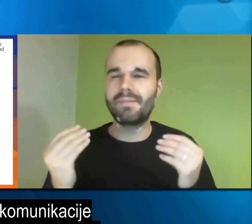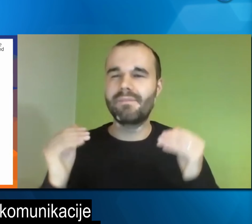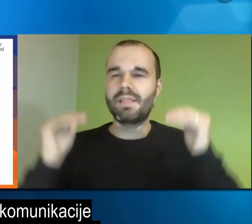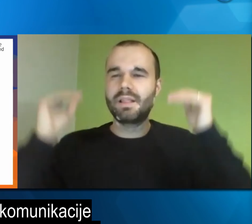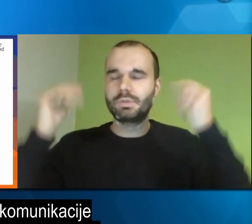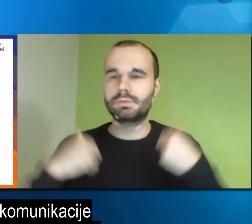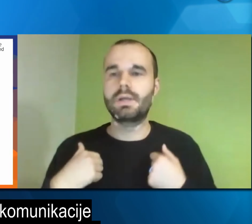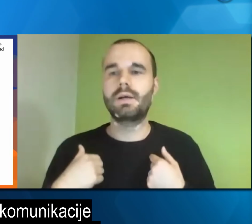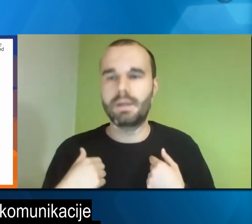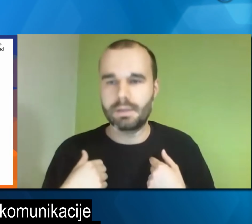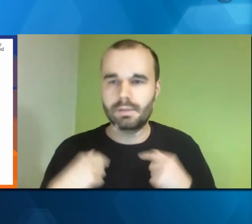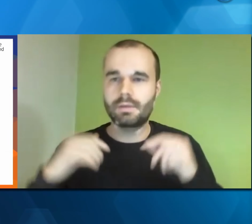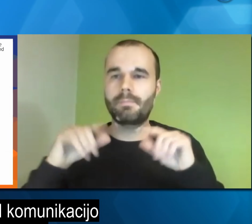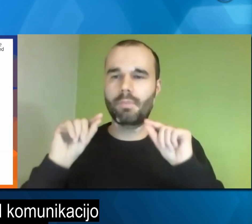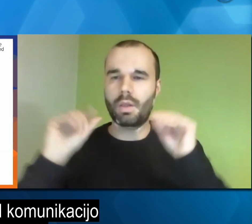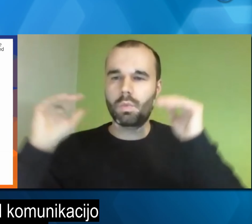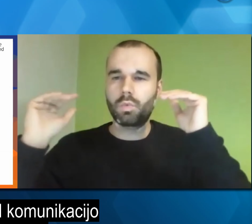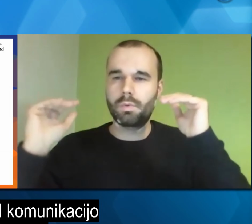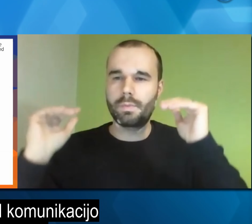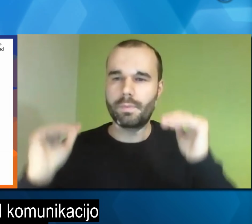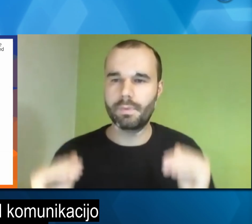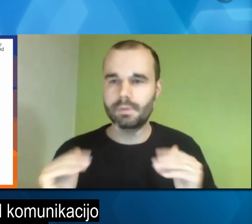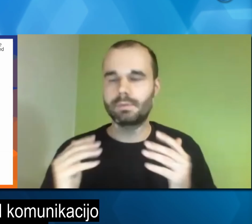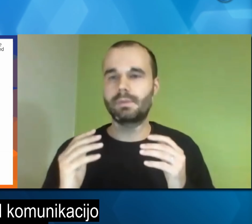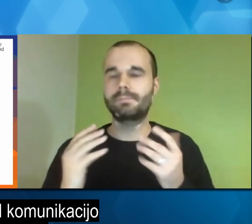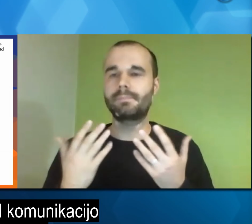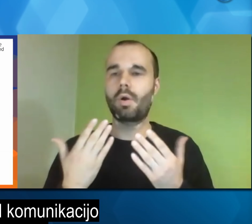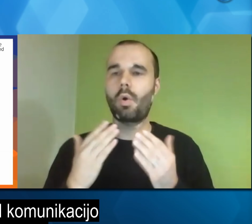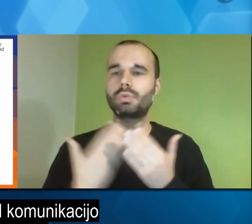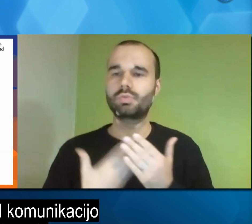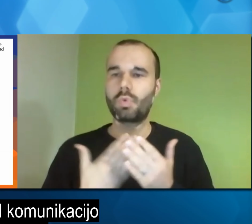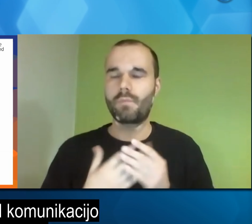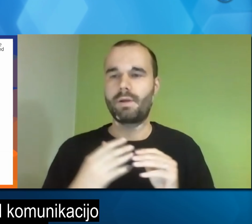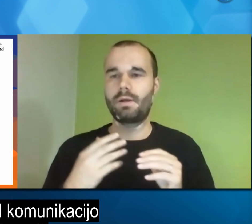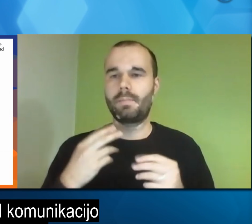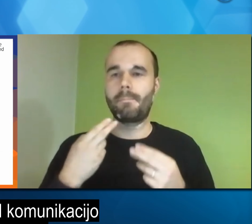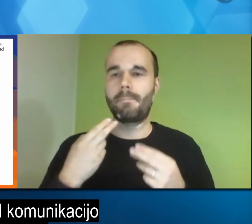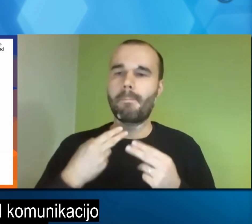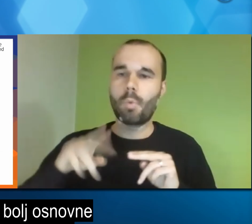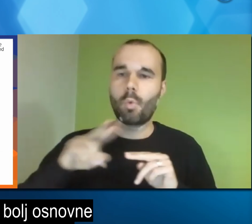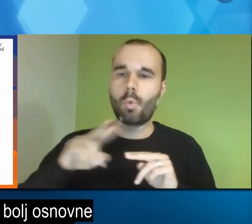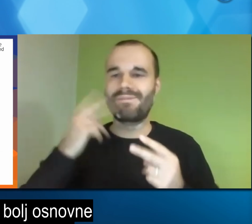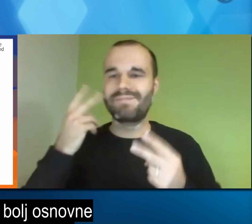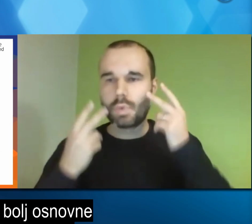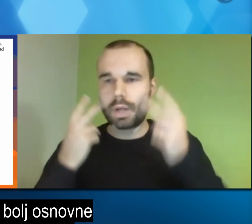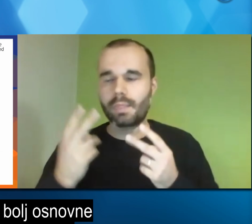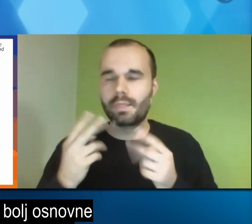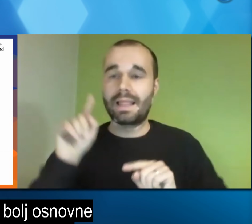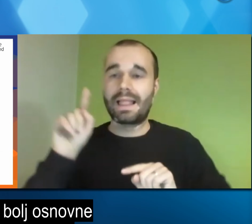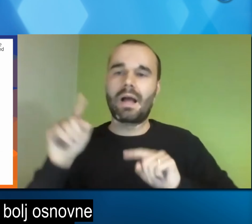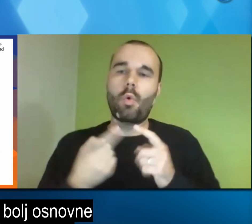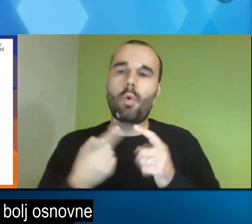komunikacije na takem nivoju ne razumejo, zato sem seveda moral komunikacijo malo prilagoditi oziroma uporabljati